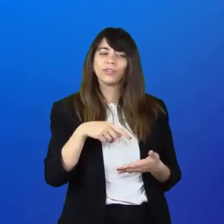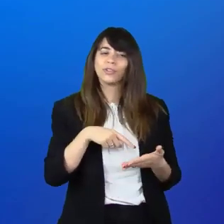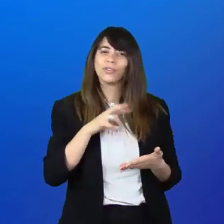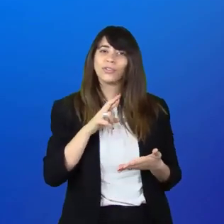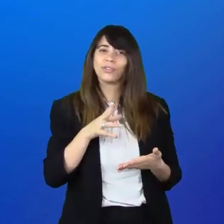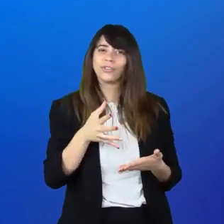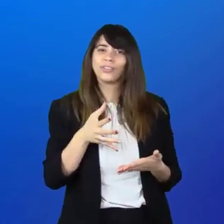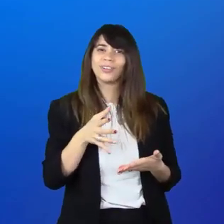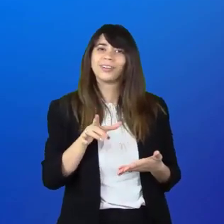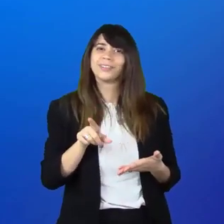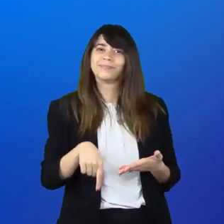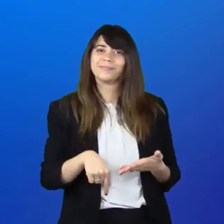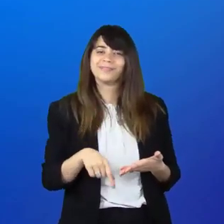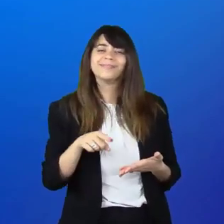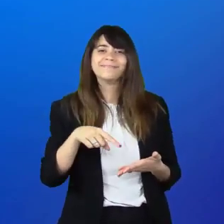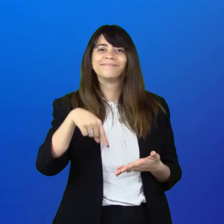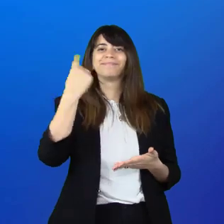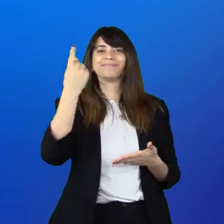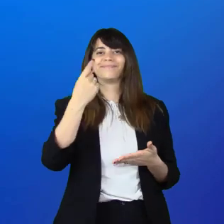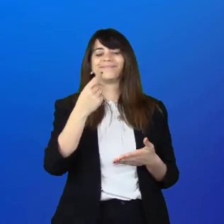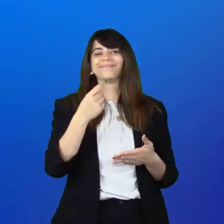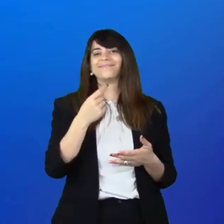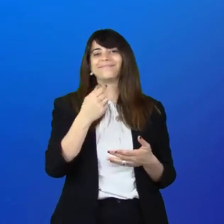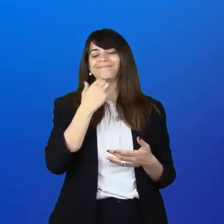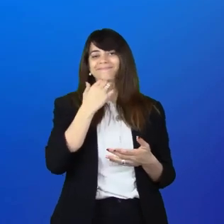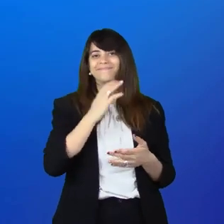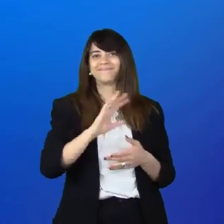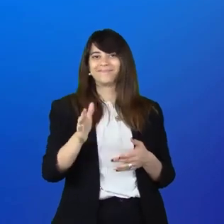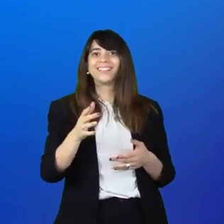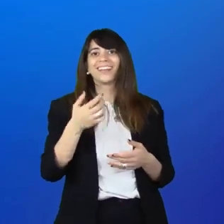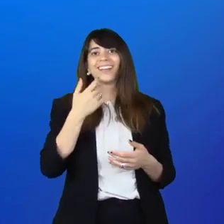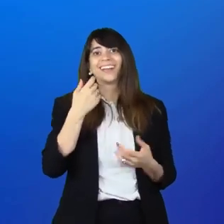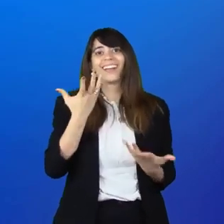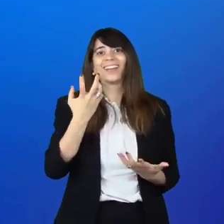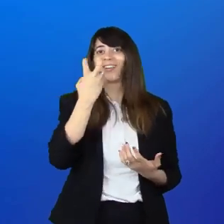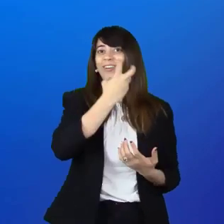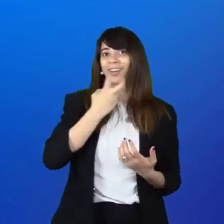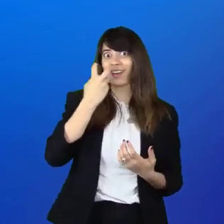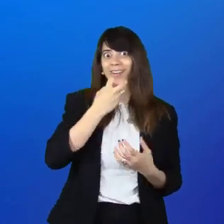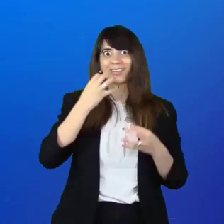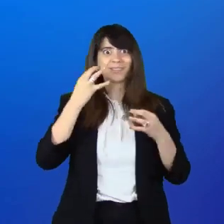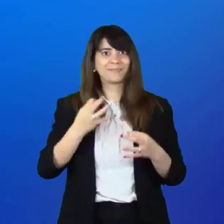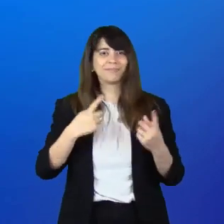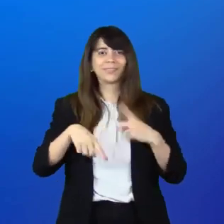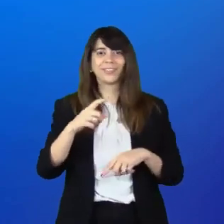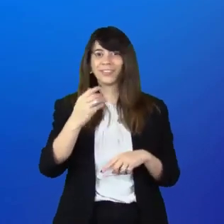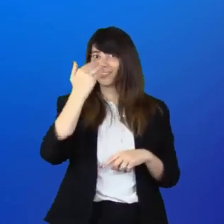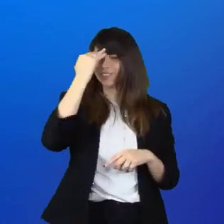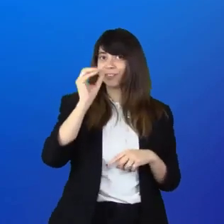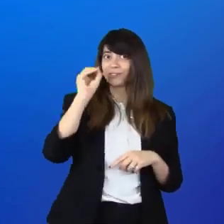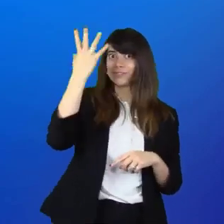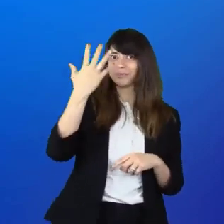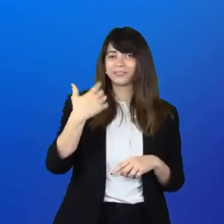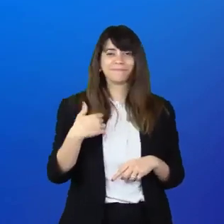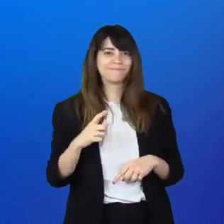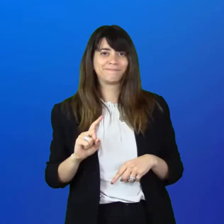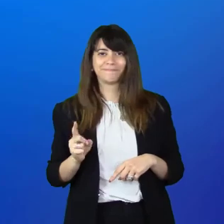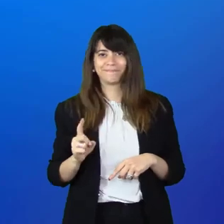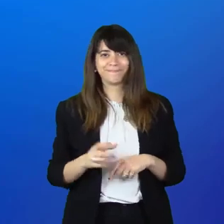palabra recibido. Y bueno, ahí le dije que no sabía, y porque yo había tenido una educación oralista, pero no tenía